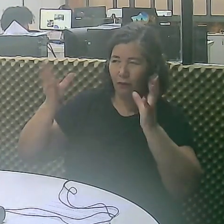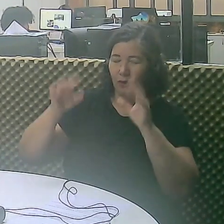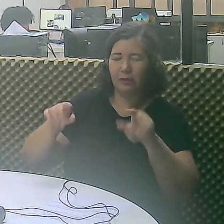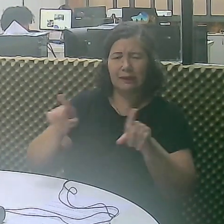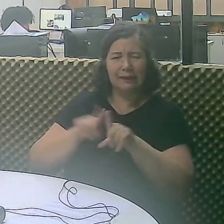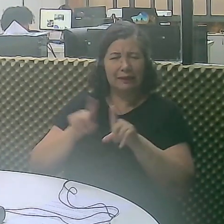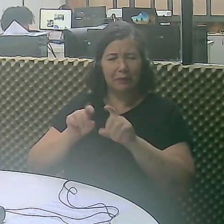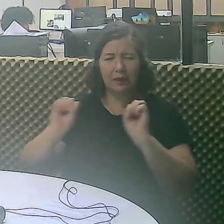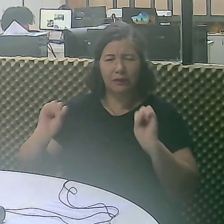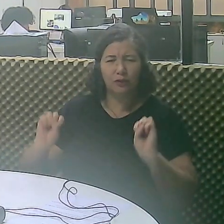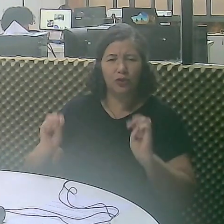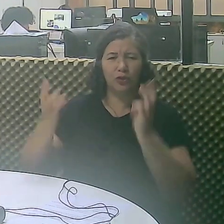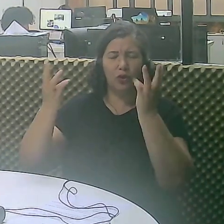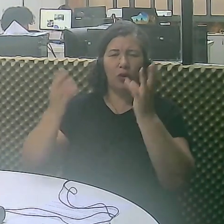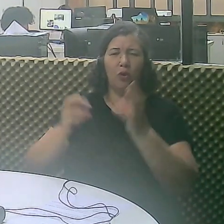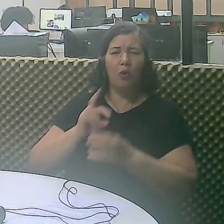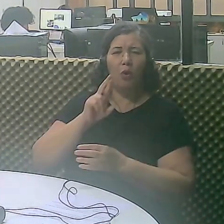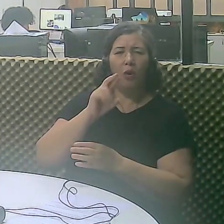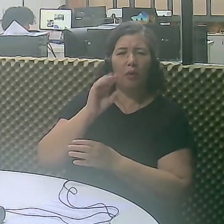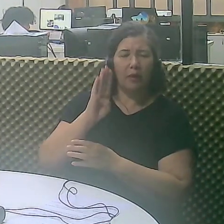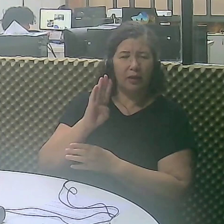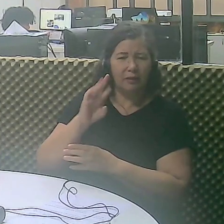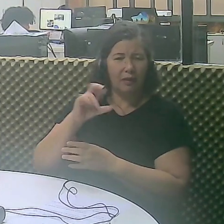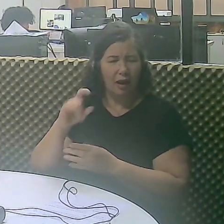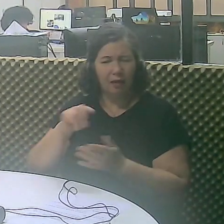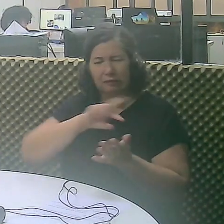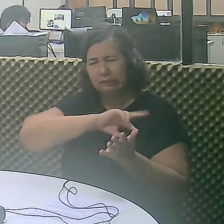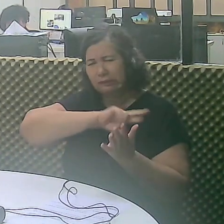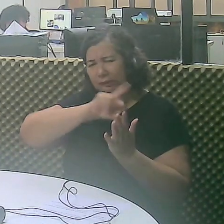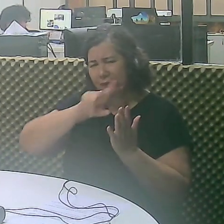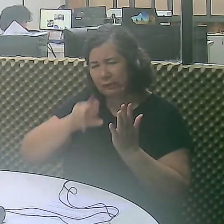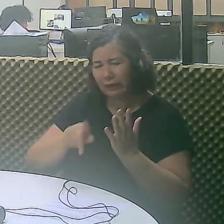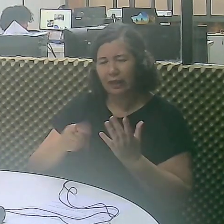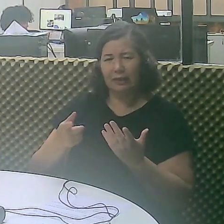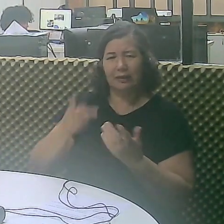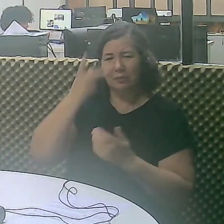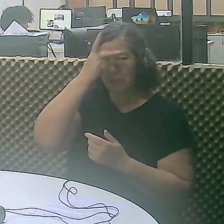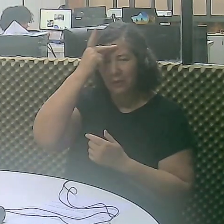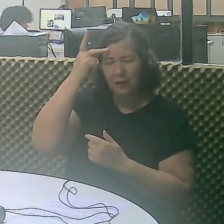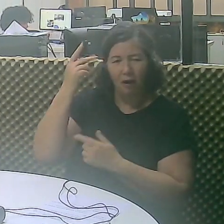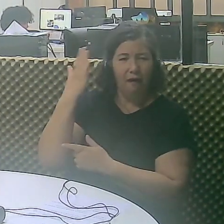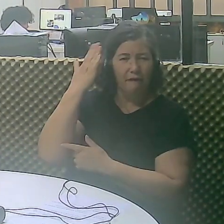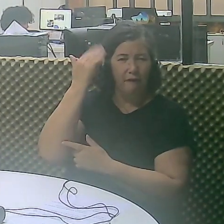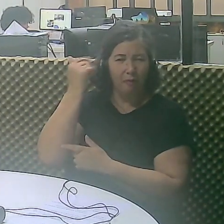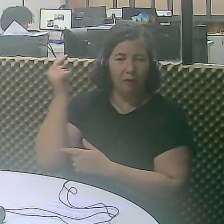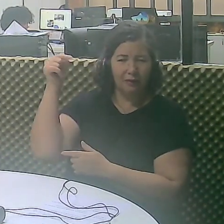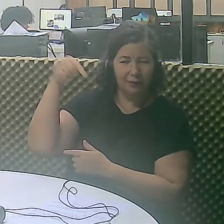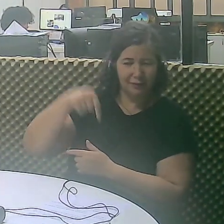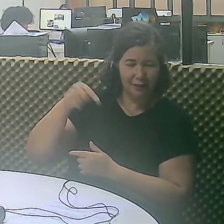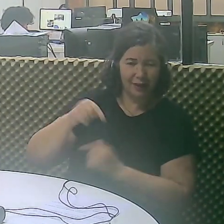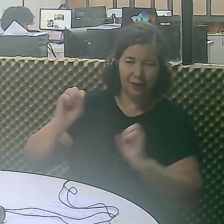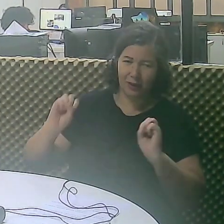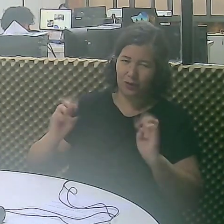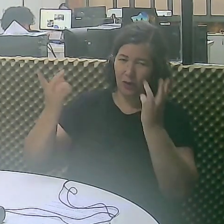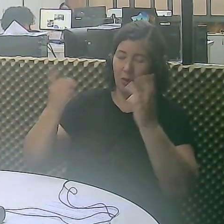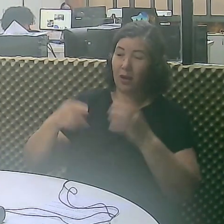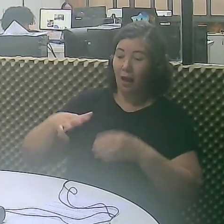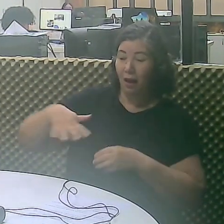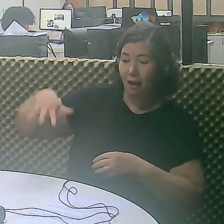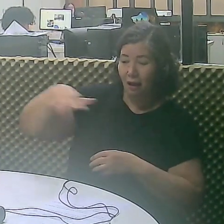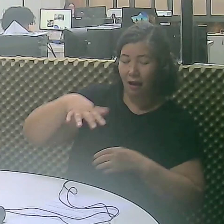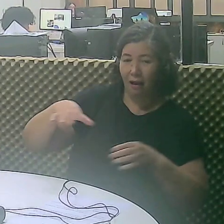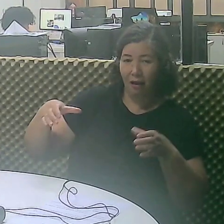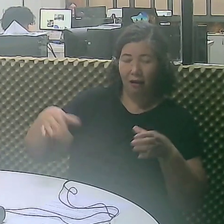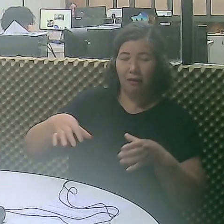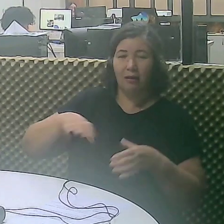Carlos, Slash, Backstreet Boys, Scorpions, dentre outros. Para que o espaço pudesse receber tantos eventos, o